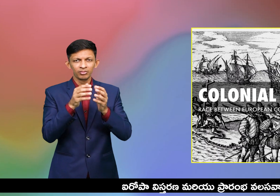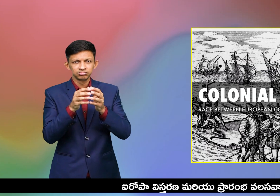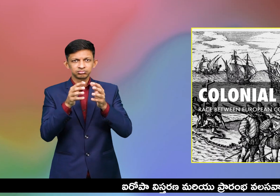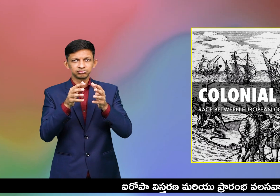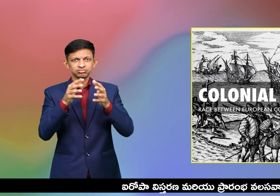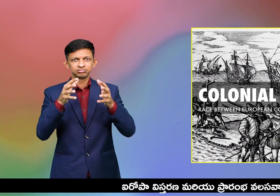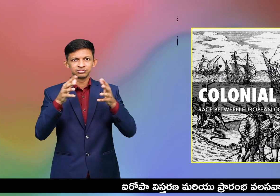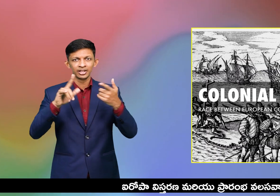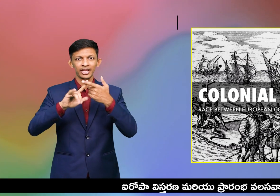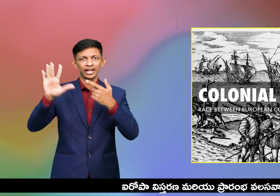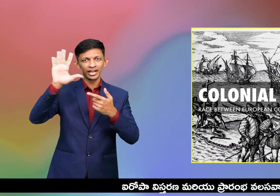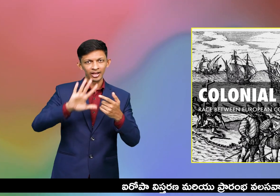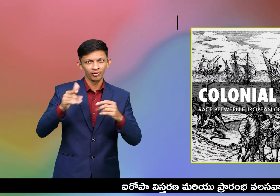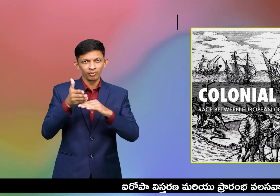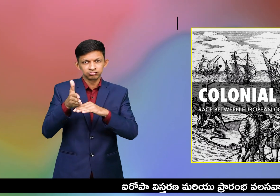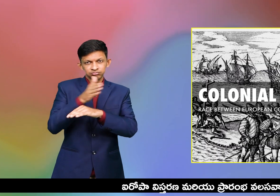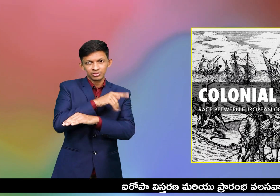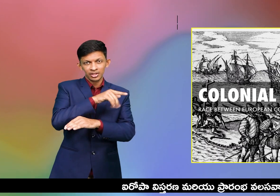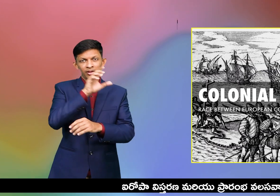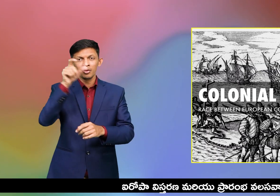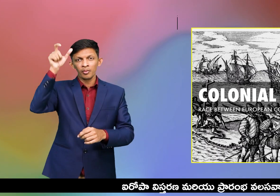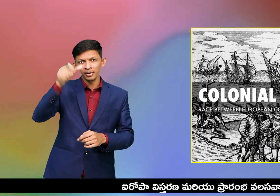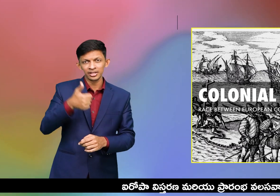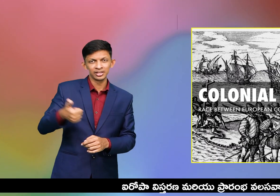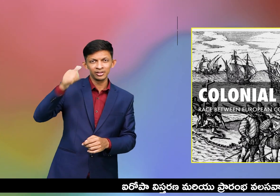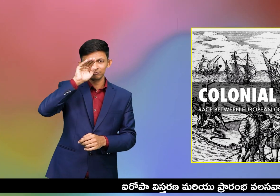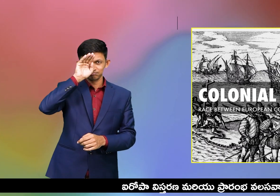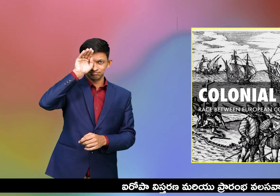ఐరోపా విస్తరణ మరియు తొలి వలసవాదం.